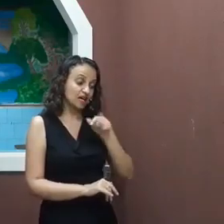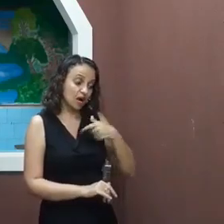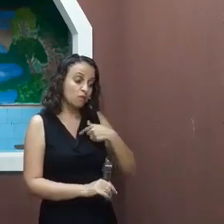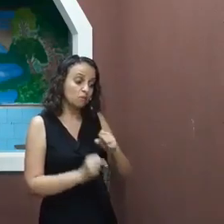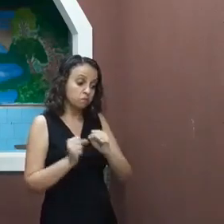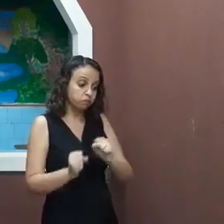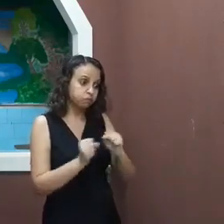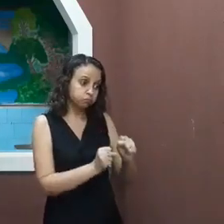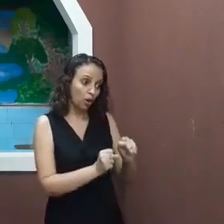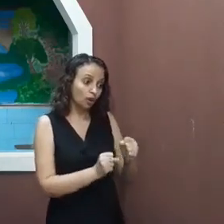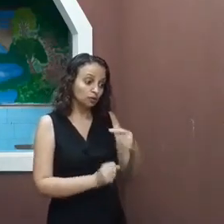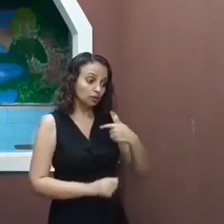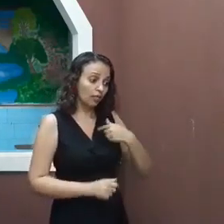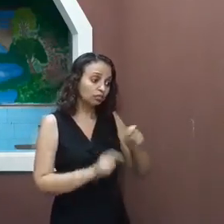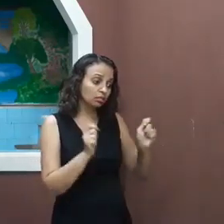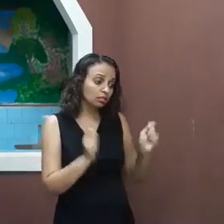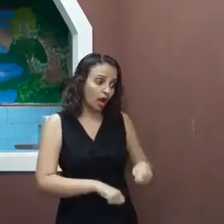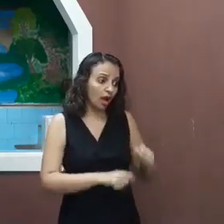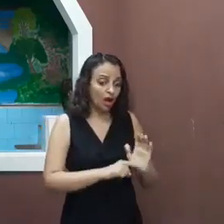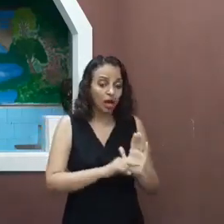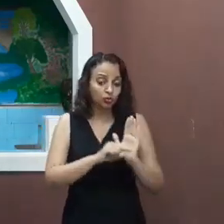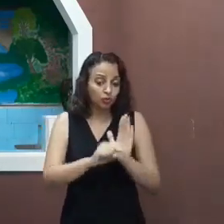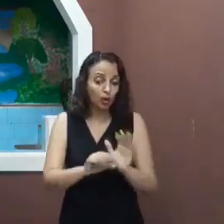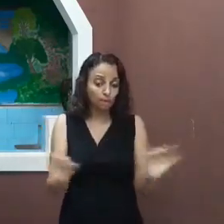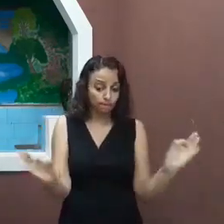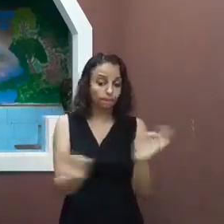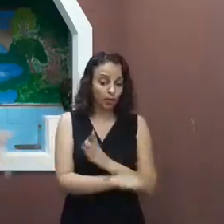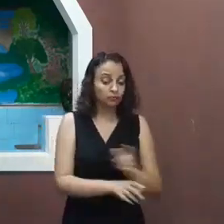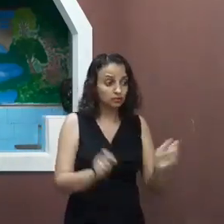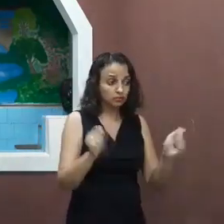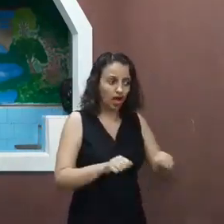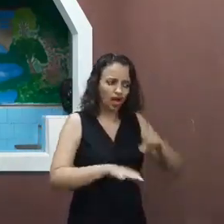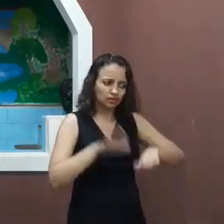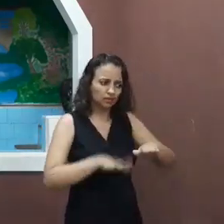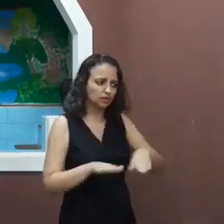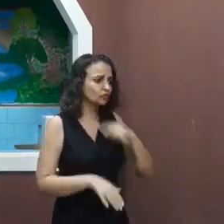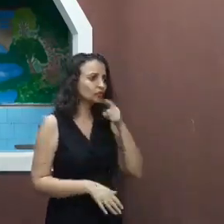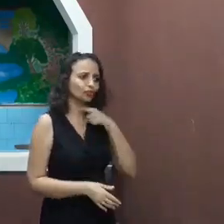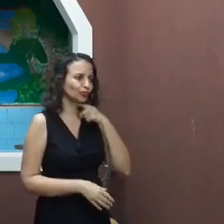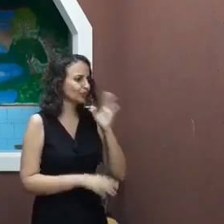eu sempre falo, estou pronto de ajudar naquilo que eu posso te ajudar, porque às vezes eu não posso ajudar